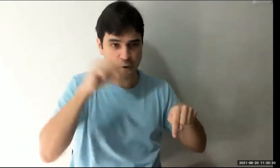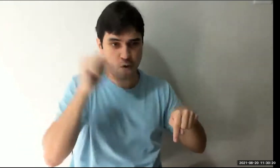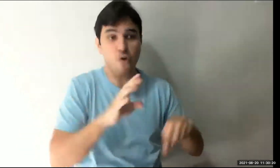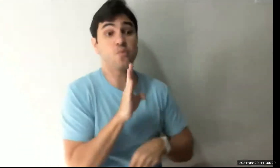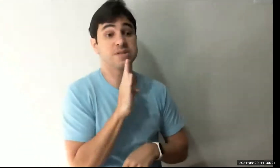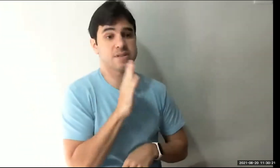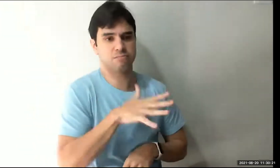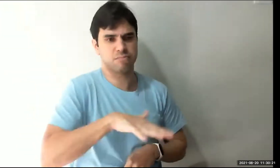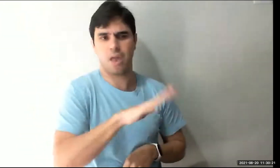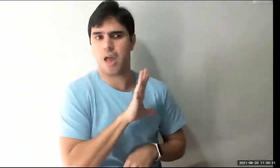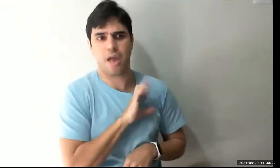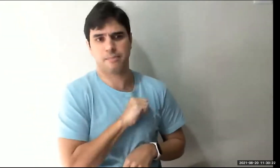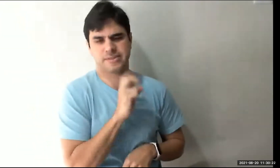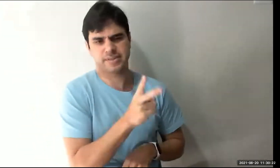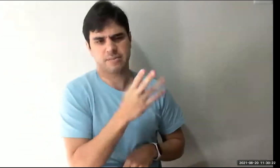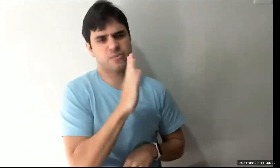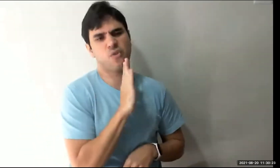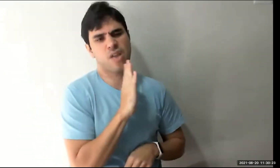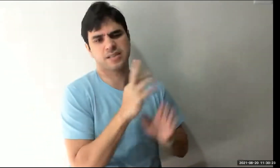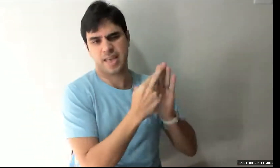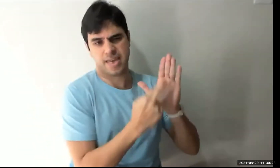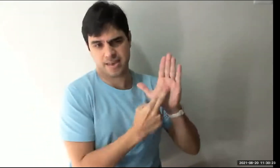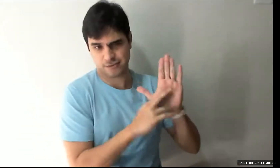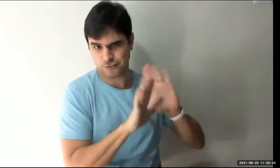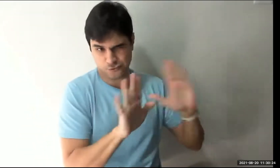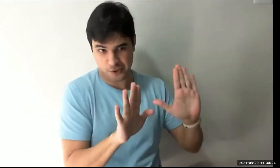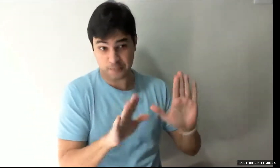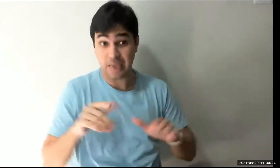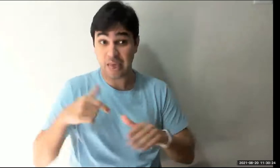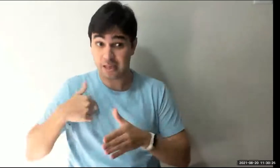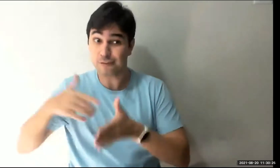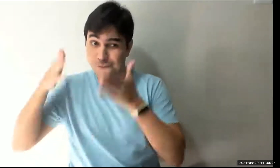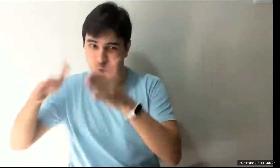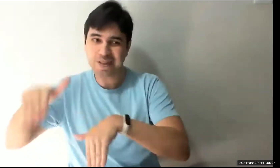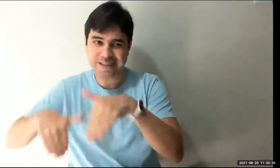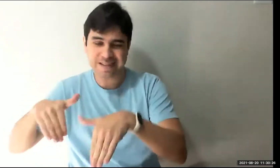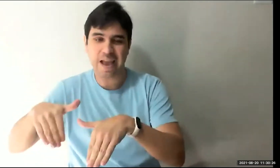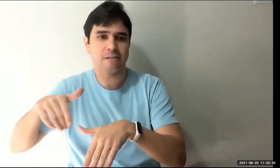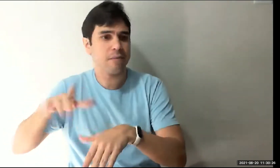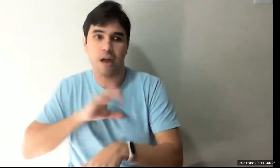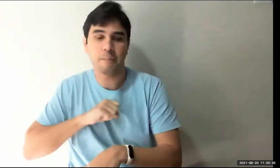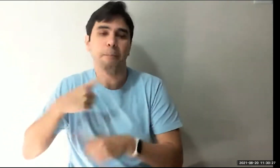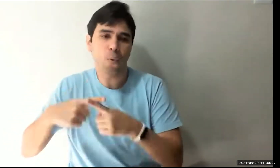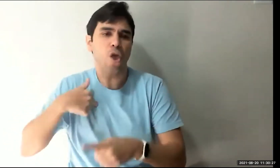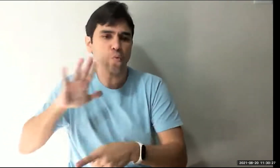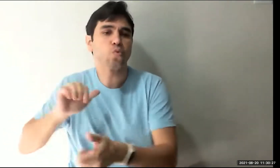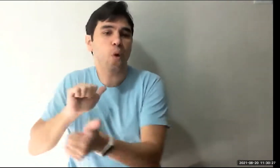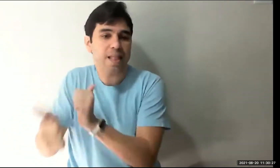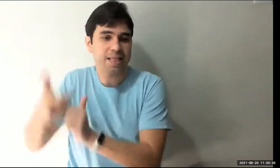mesmo do esporte, dos campeonatos. Isso é algo que eu realmente amo fazer. E como eu falei para vocês,